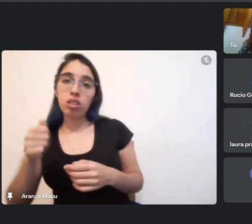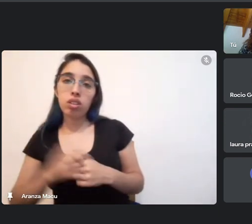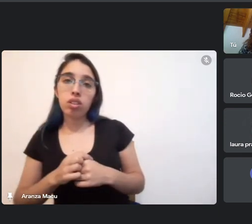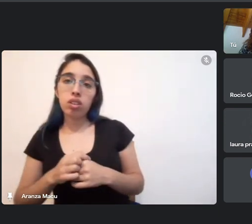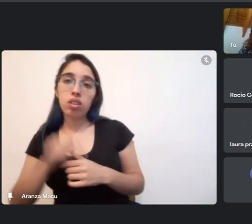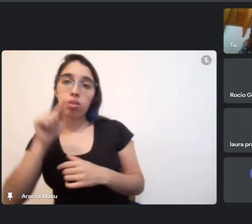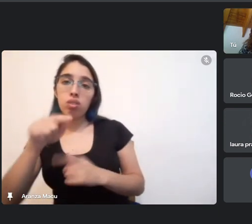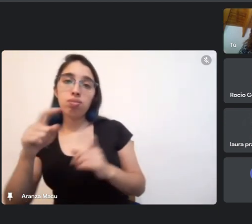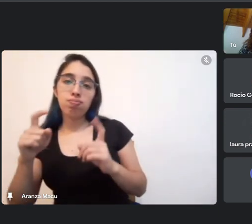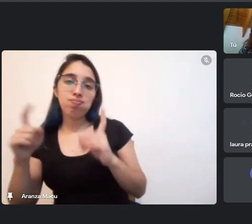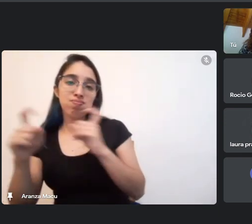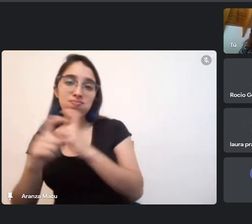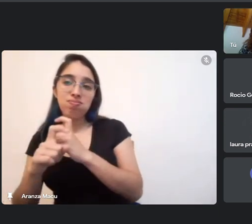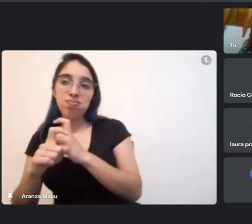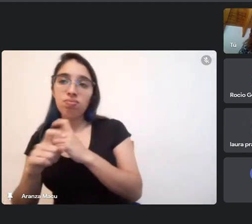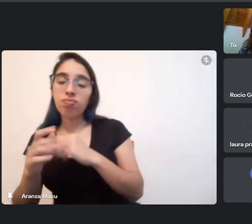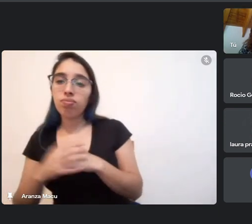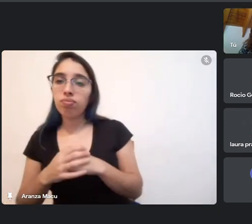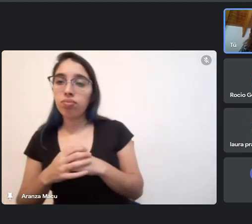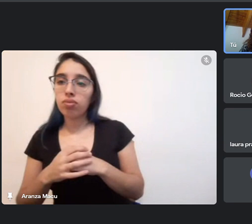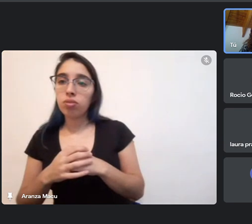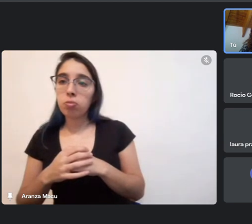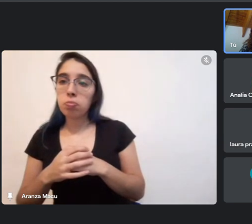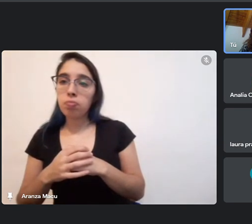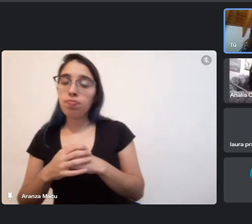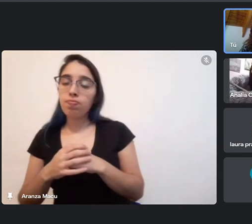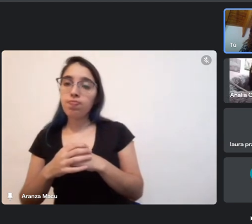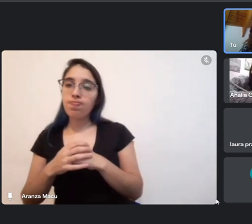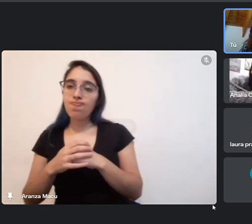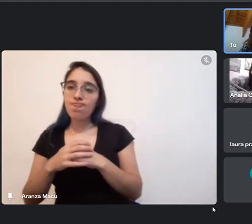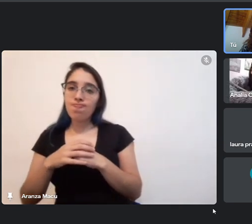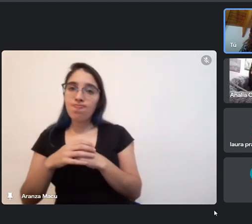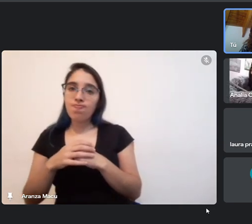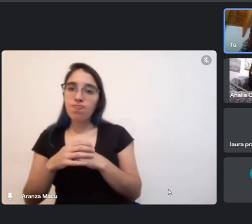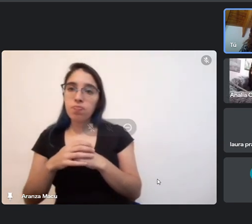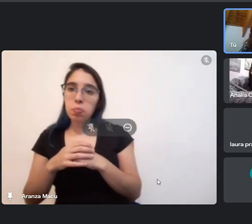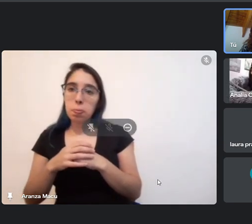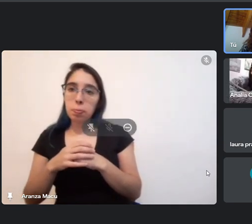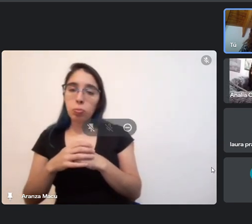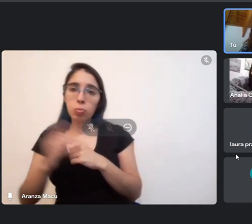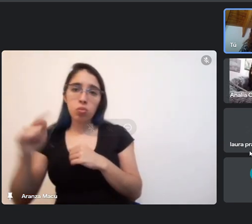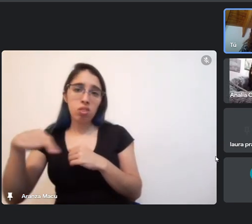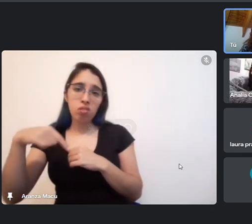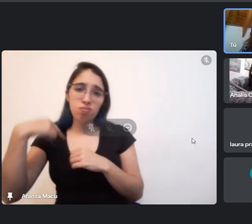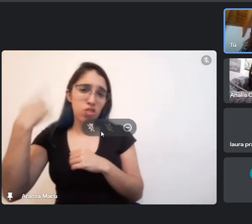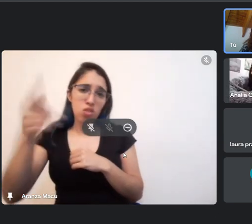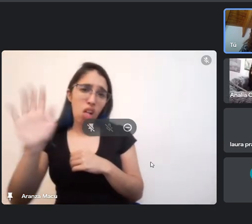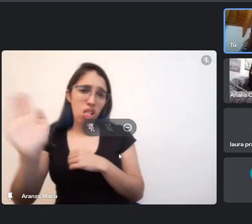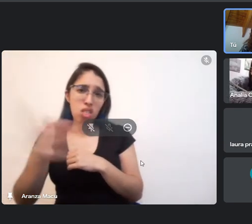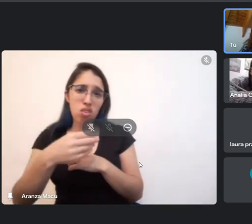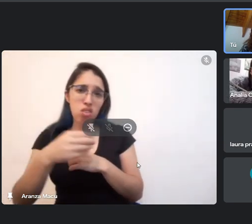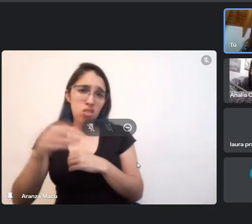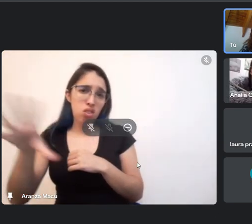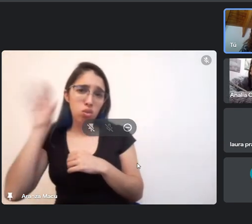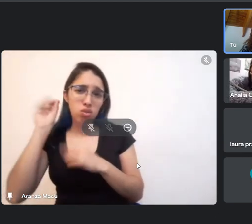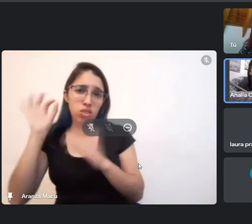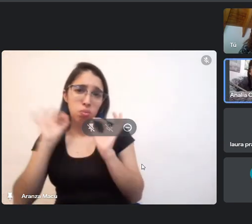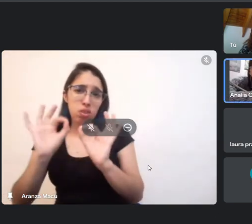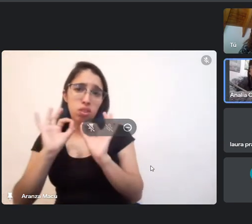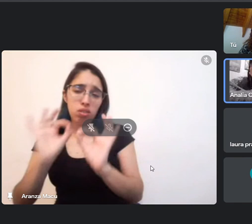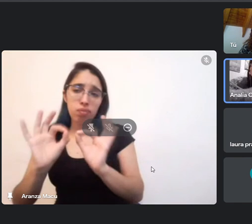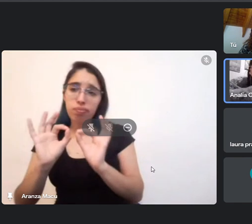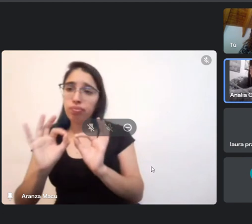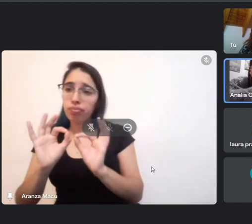¿Qué me decías? Perdón. Que tal vez ¿Cómo debe ser estaba tu preguntando? compu porque dice el resto de la clase que ellos no tienen problemas con Escuchan el bien. audio. Ah,